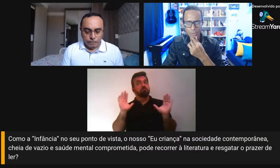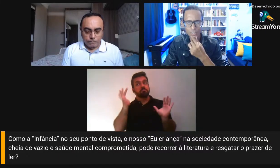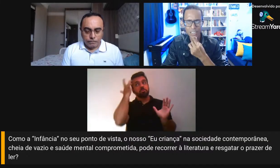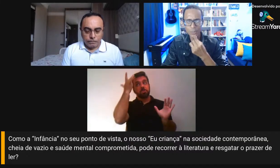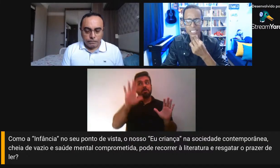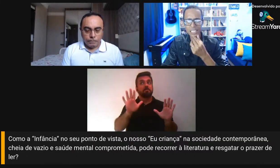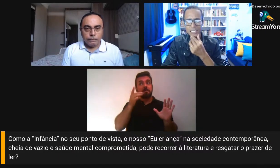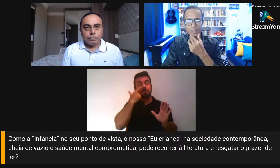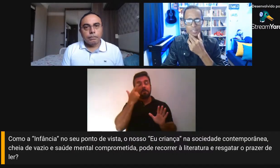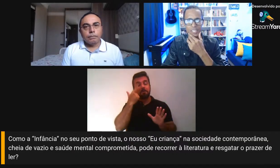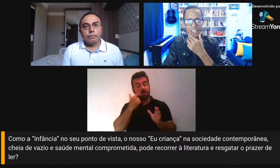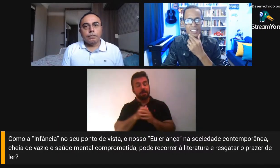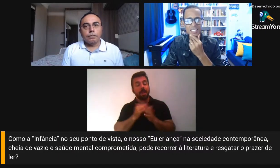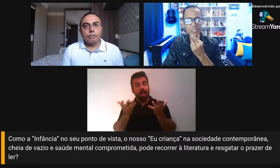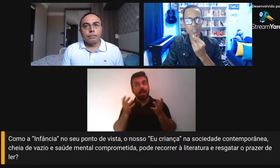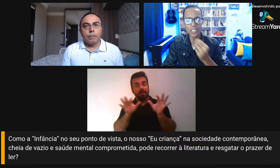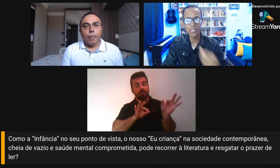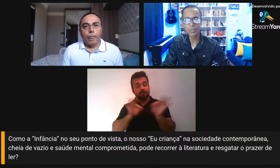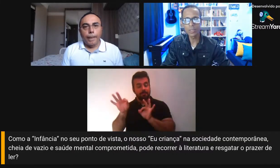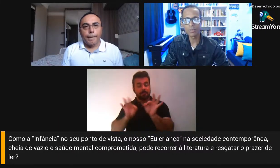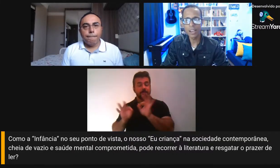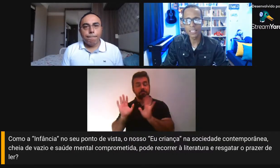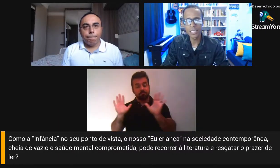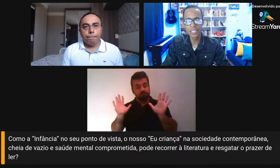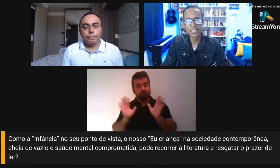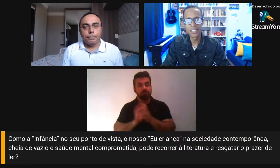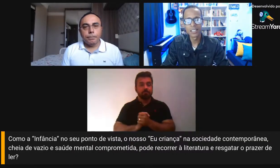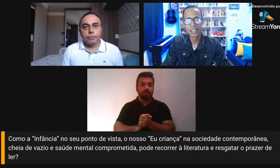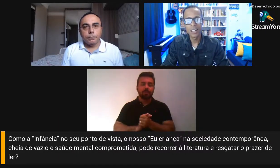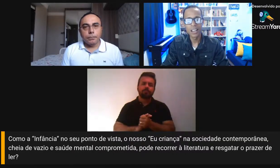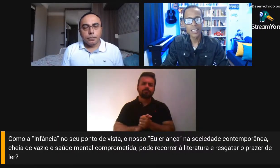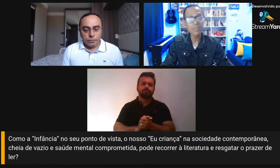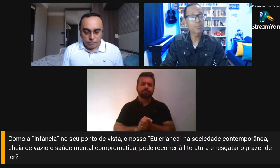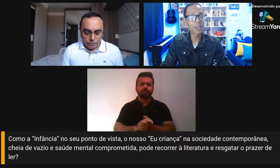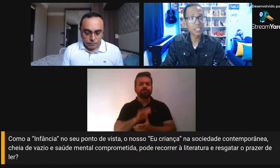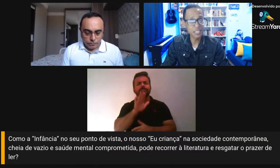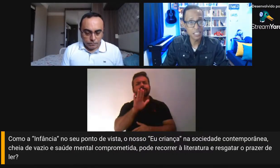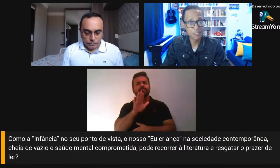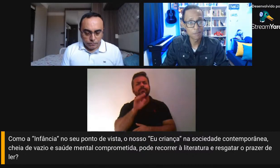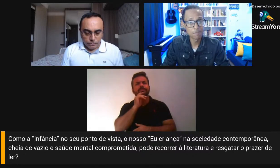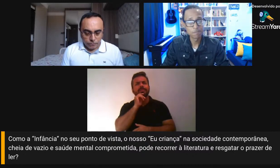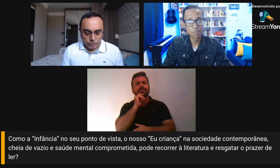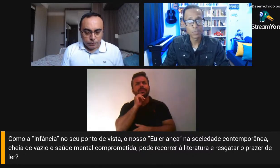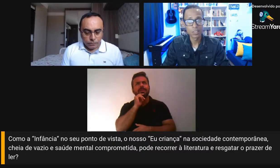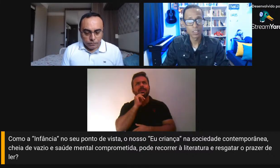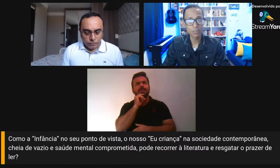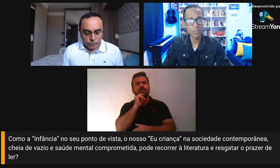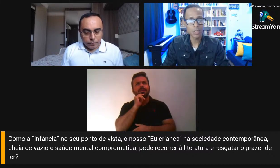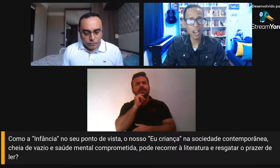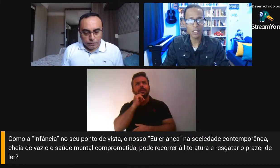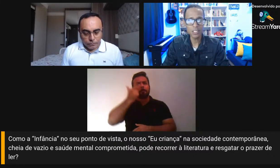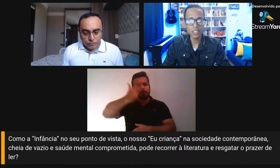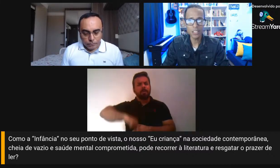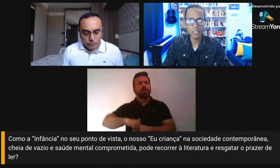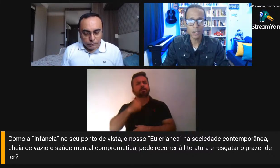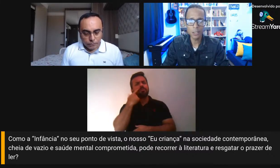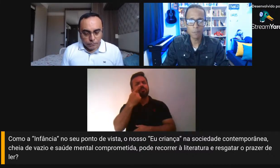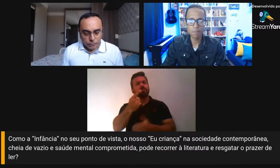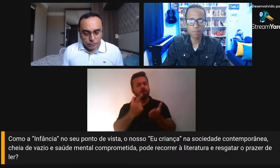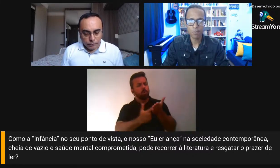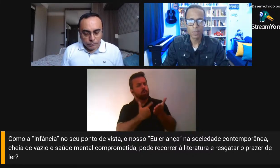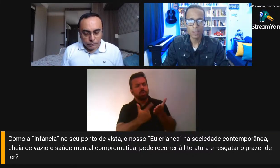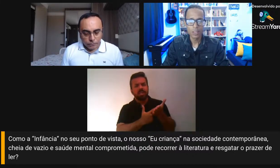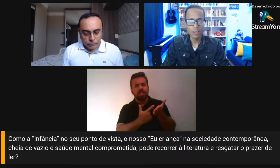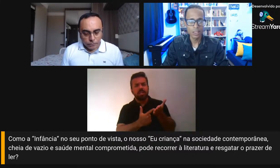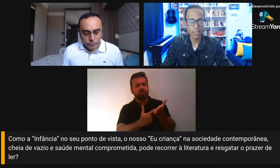já no final dele, você traz ali um título que fala infância, você acha que